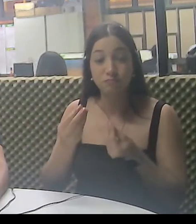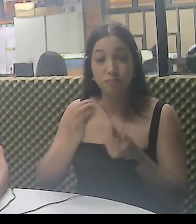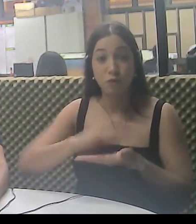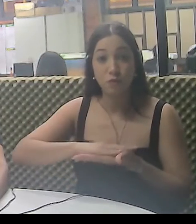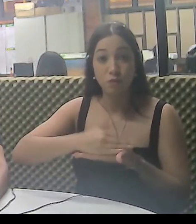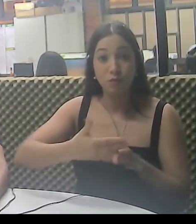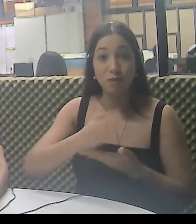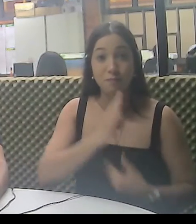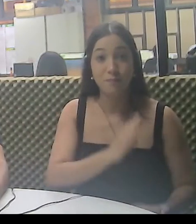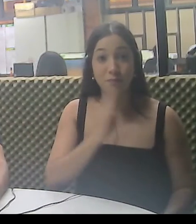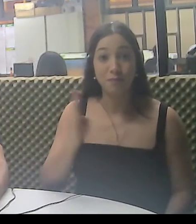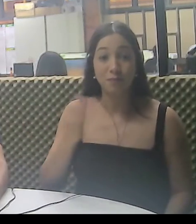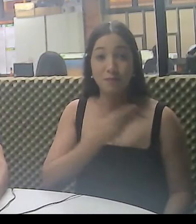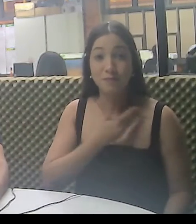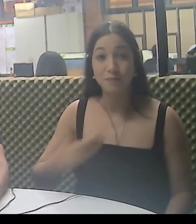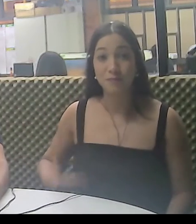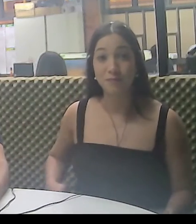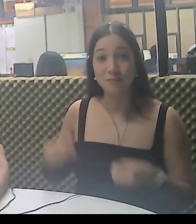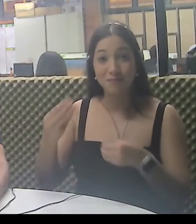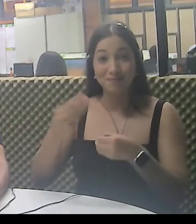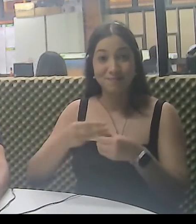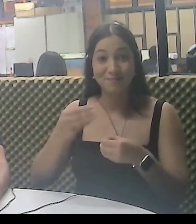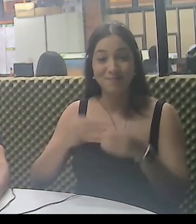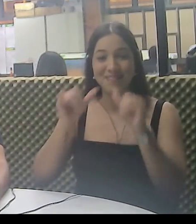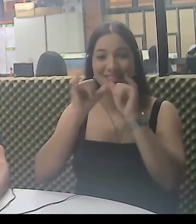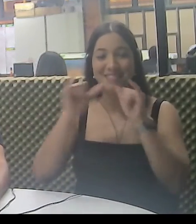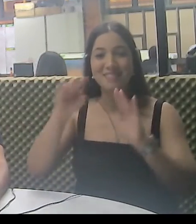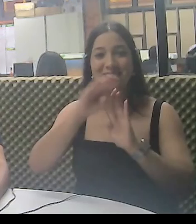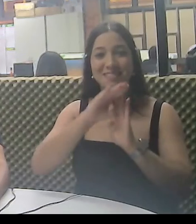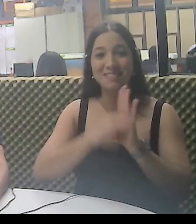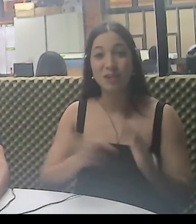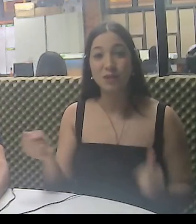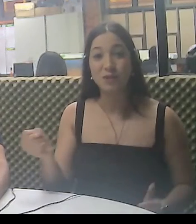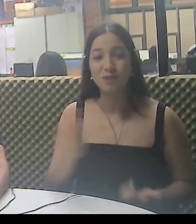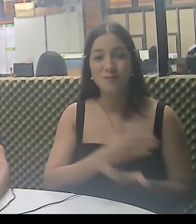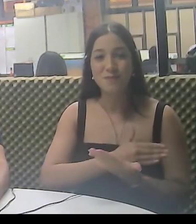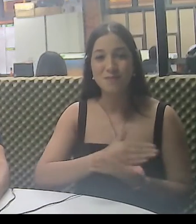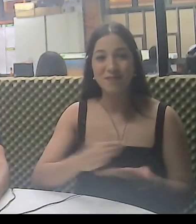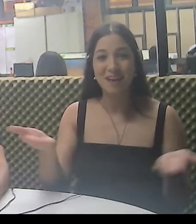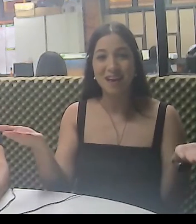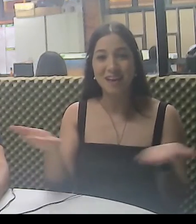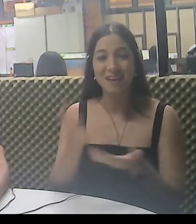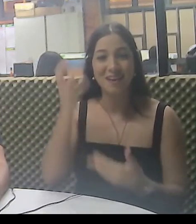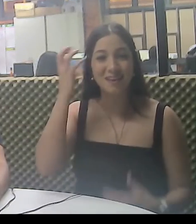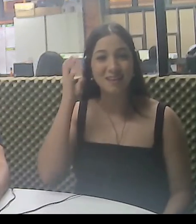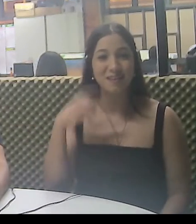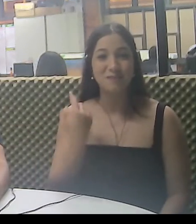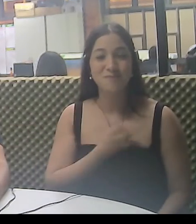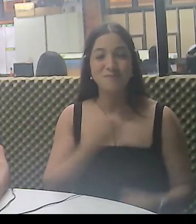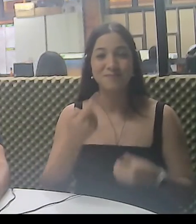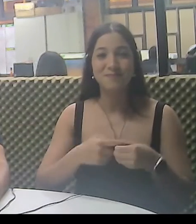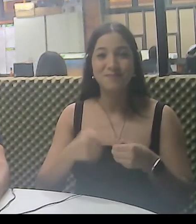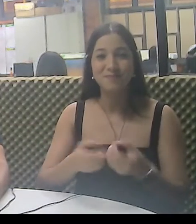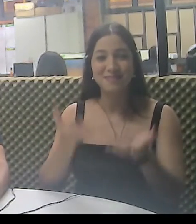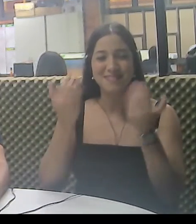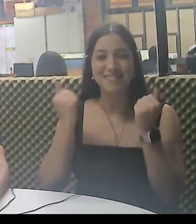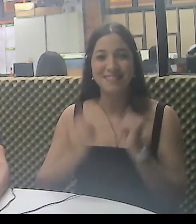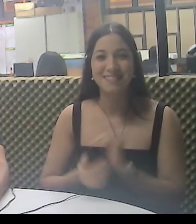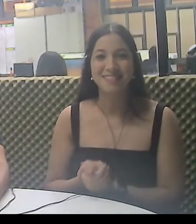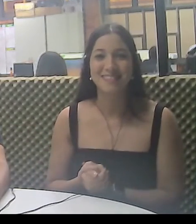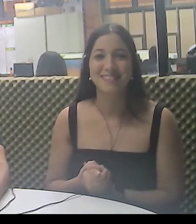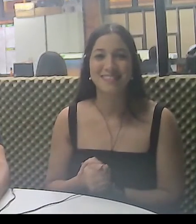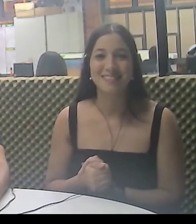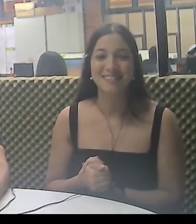utilizados nas bibliotecas públicas municipais. Essas e outras notícias a partir de agora na Rádio Nossa Cidade. Vem